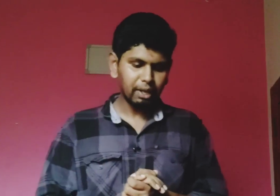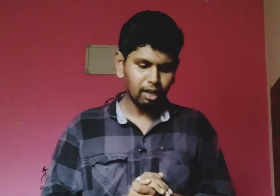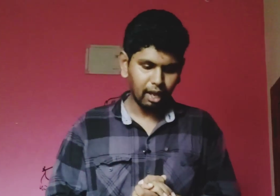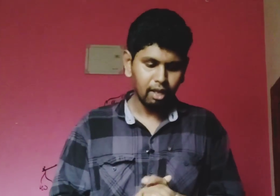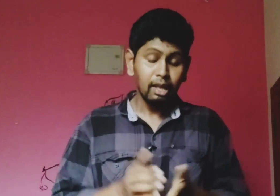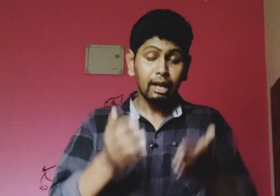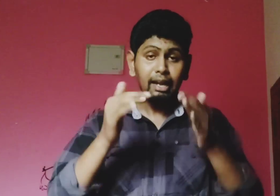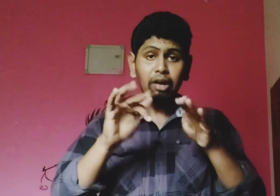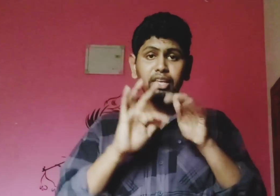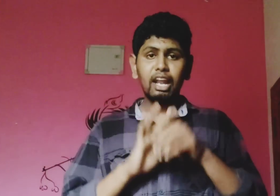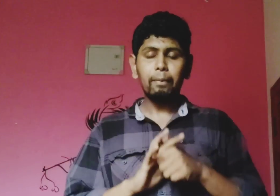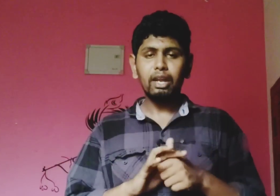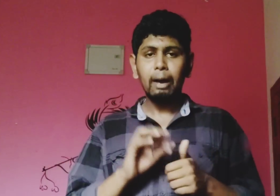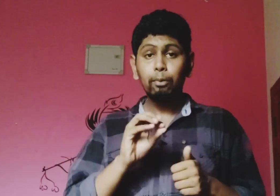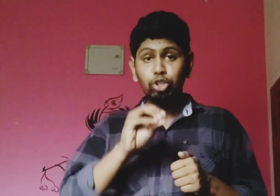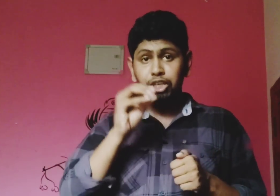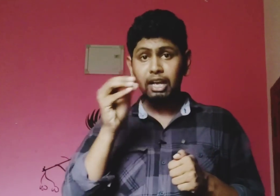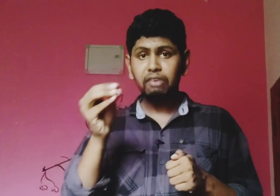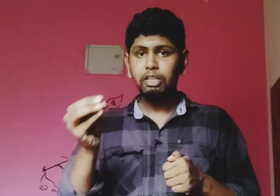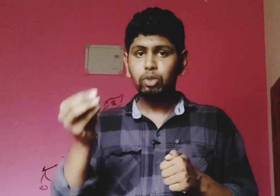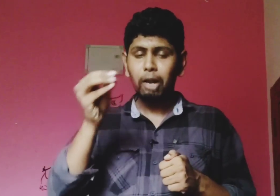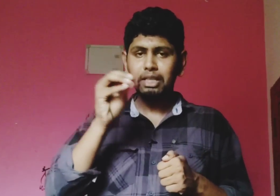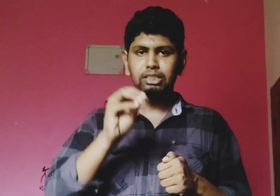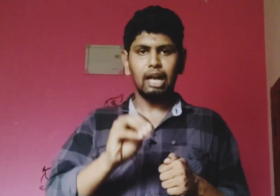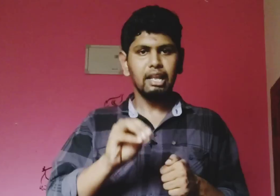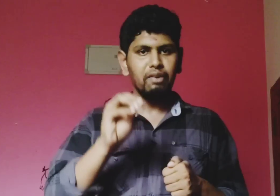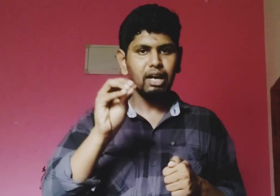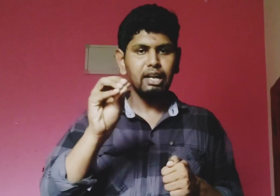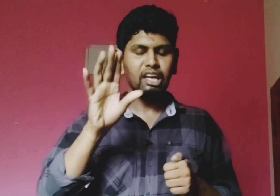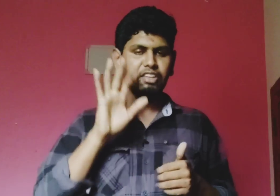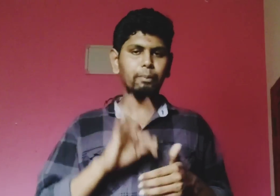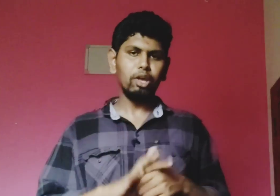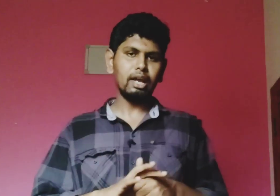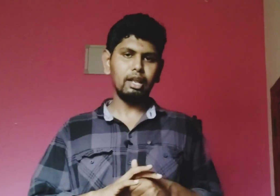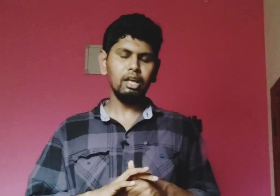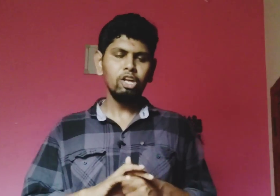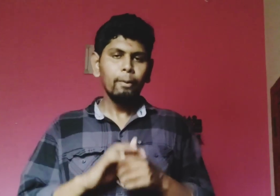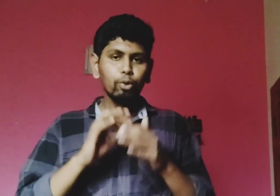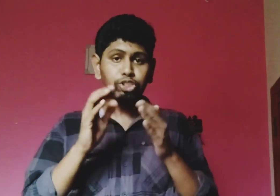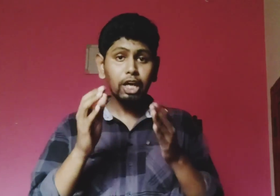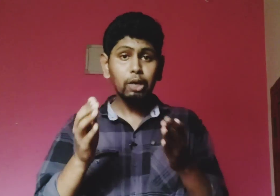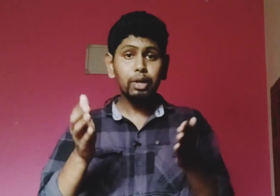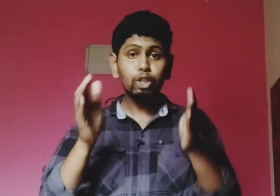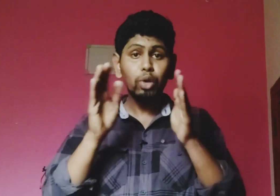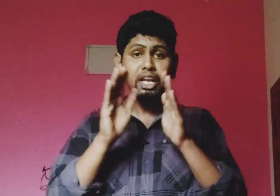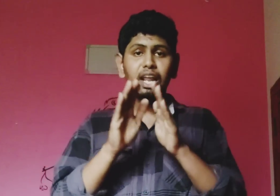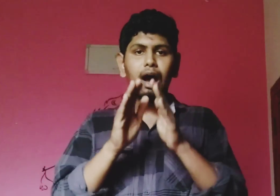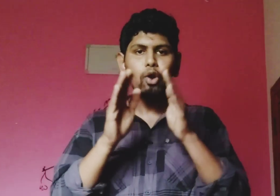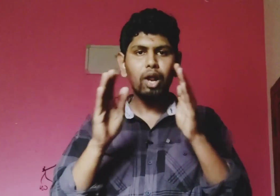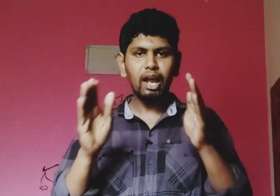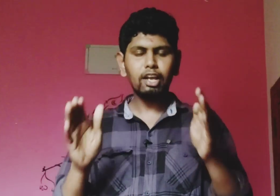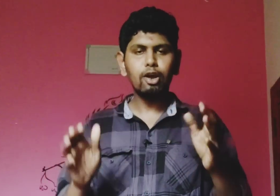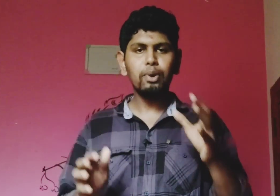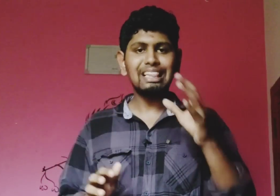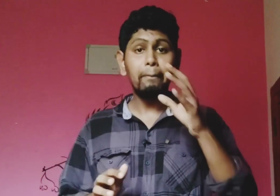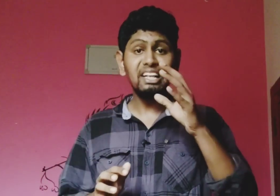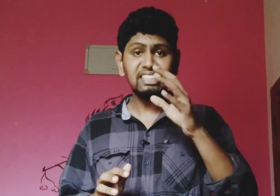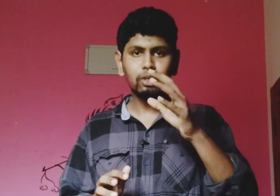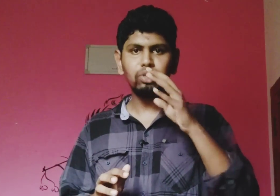டாபிக்ங்க. ரெண்டாவது என்ன அப்படின்னா, புதுச்சேரிக்கு வந்து முதலமைச்சர் ஸ்டாலின் அவர்கள் இன்னைக்கு வந்து போயிருக்காரு. புதுச்சேரியுடைய துணைநிலை ஆளுநராக இருக்கக்கூடிய தமிழிசை